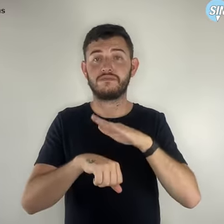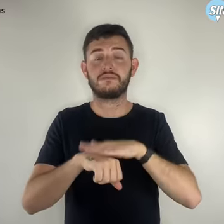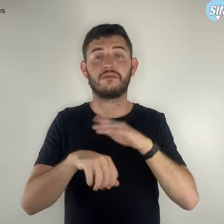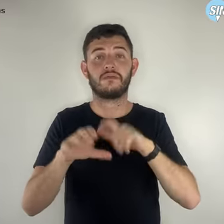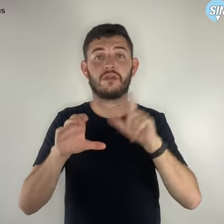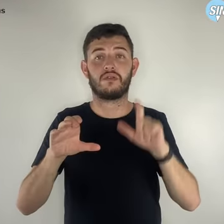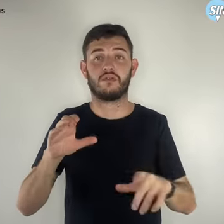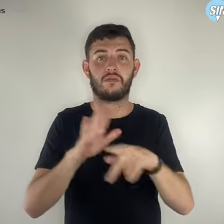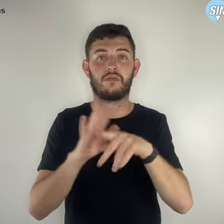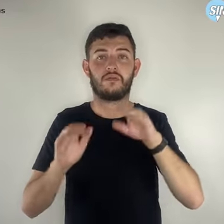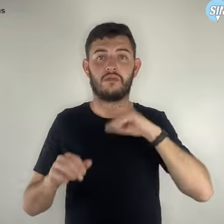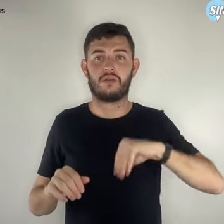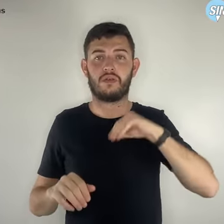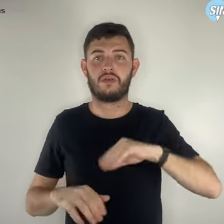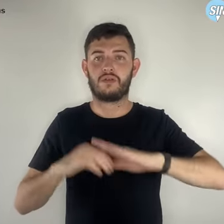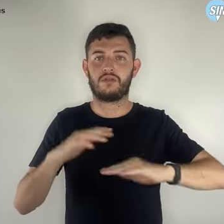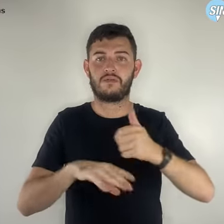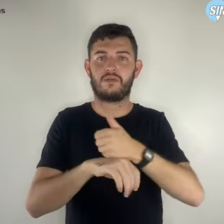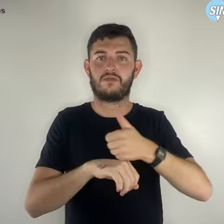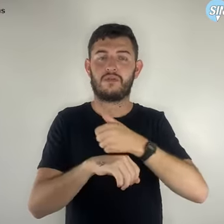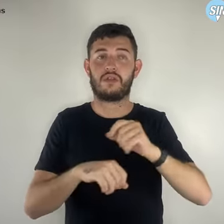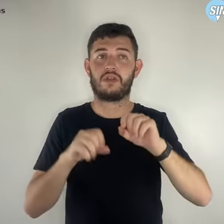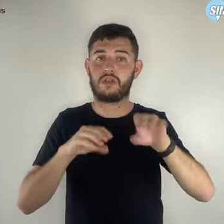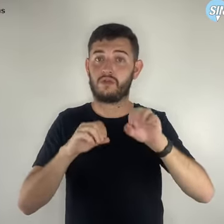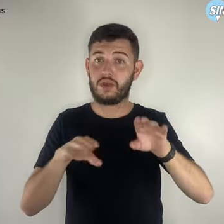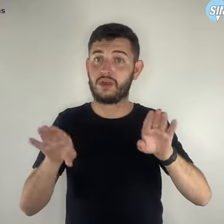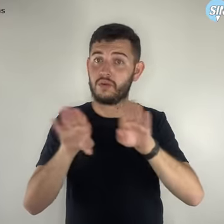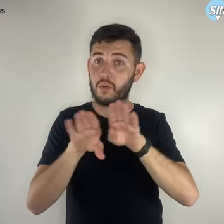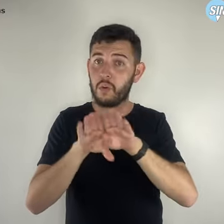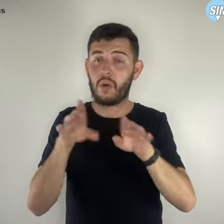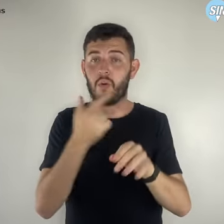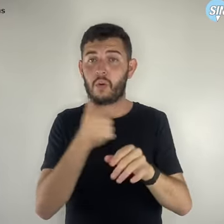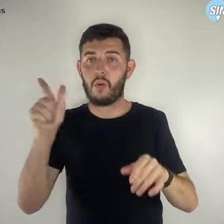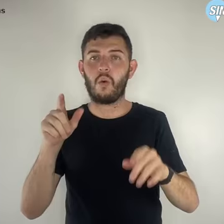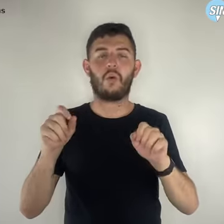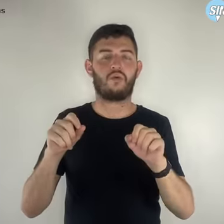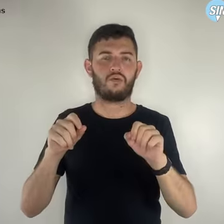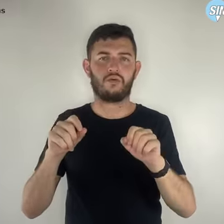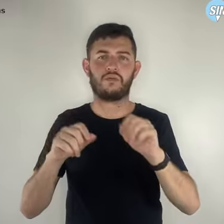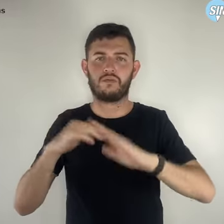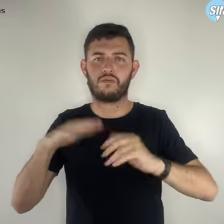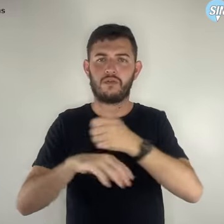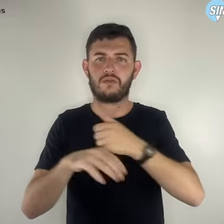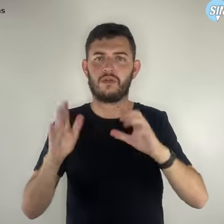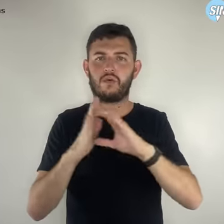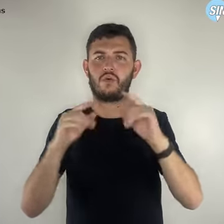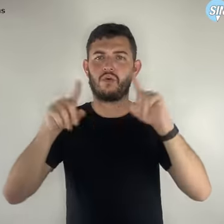isonomia entre os salários de profissionais de educação e demais carreiras de ensino superior.